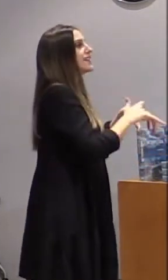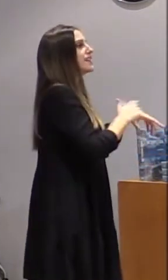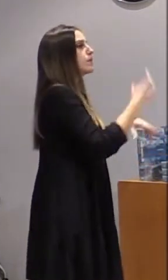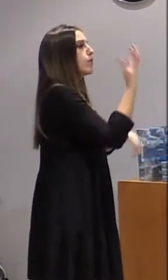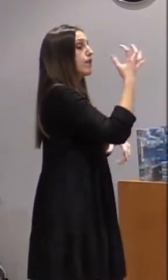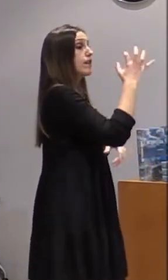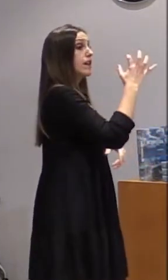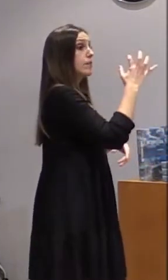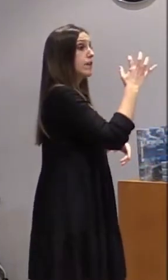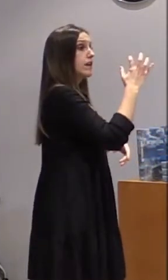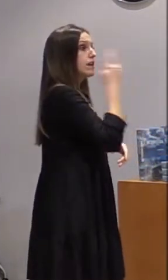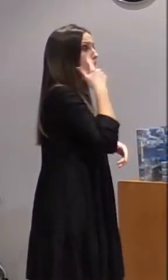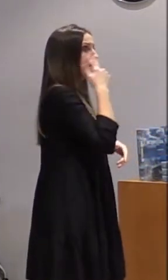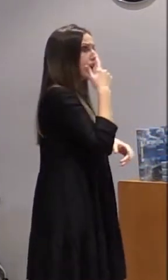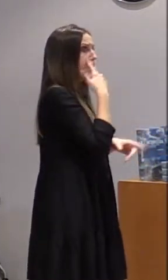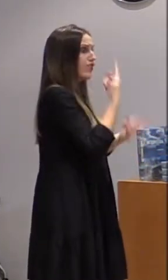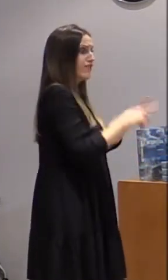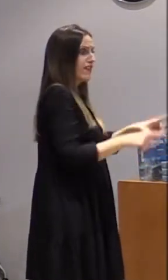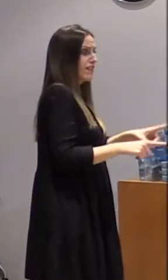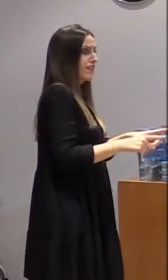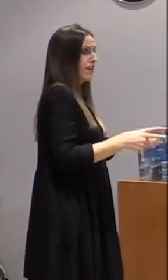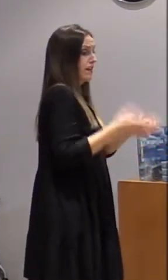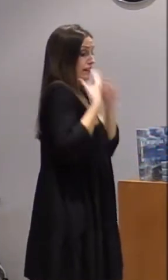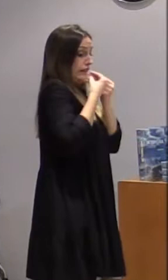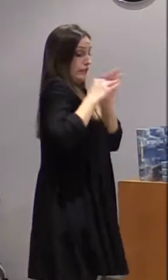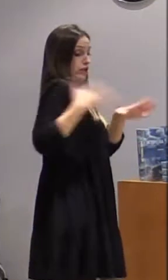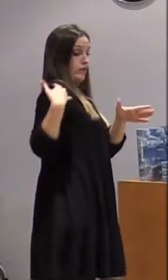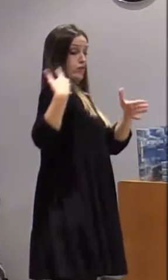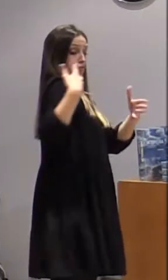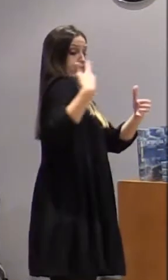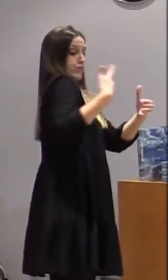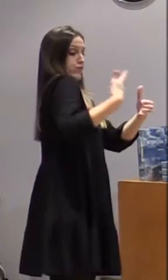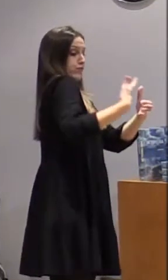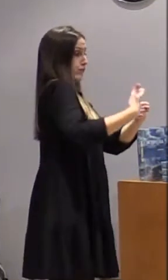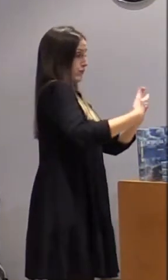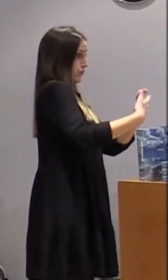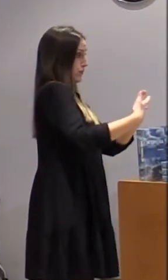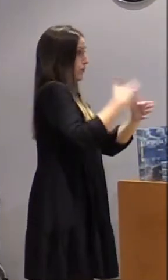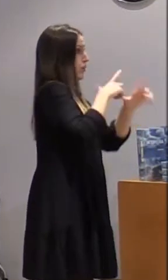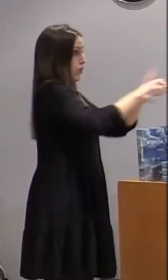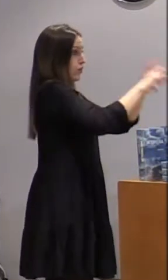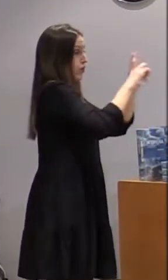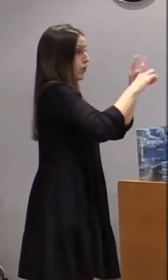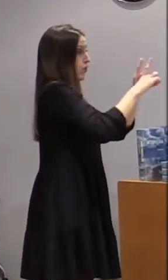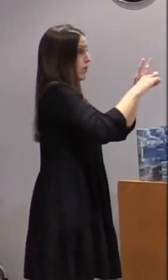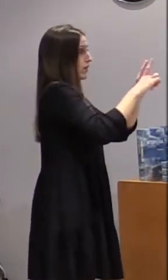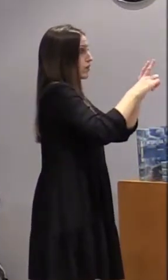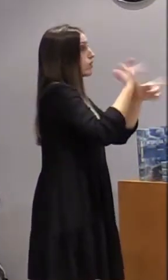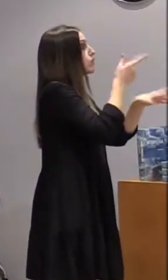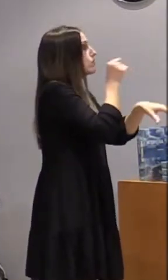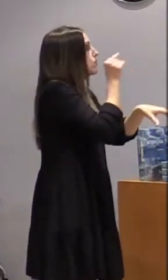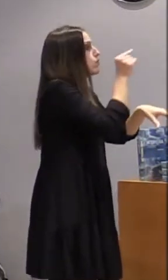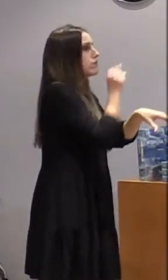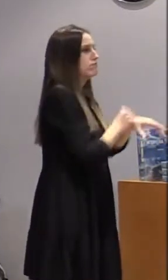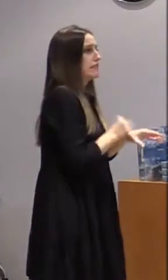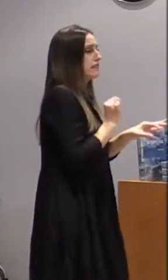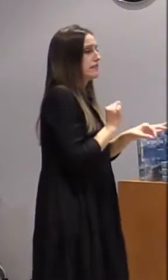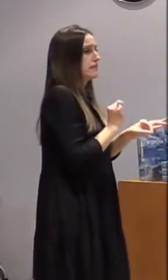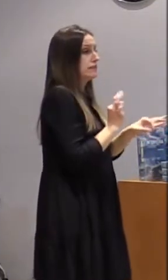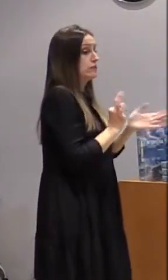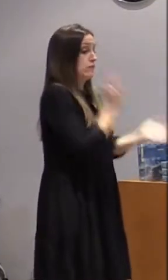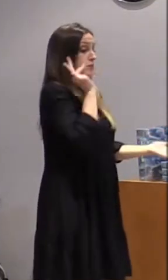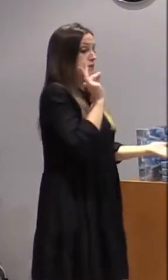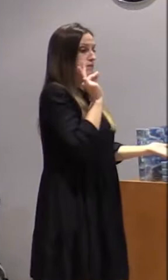diferencia, no es lo mismo, a lo largo de la historia. Vamos a ver que en un momento dado un cuadro, está tratando un instante, un momento, o